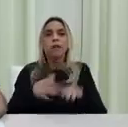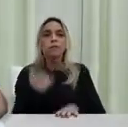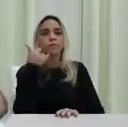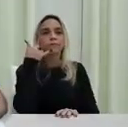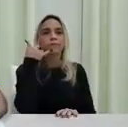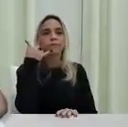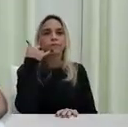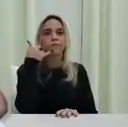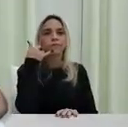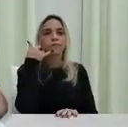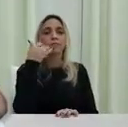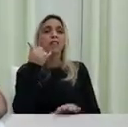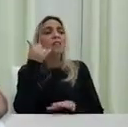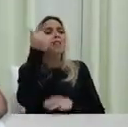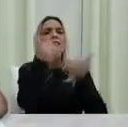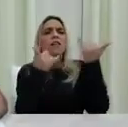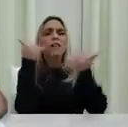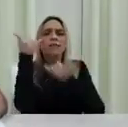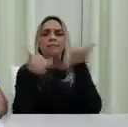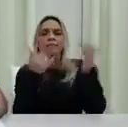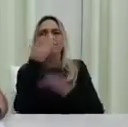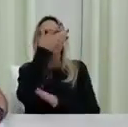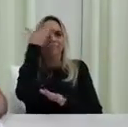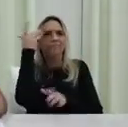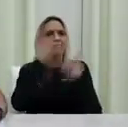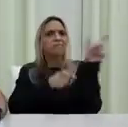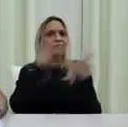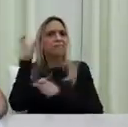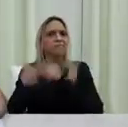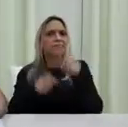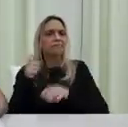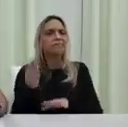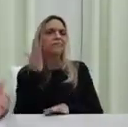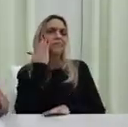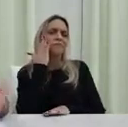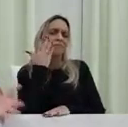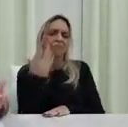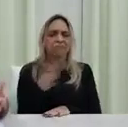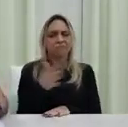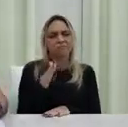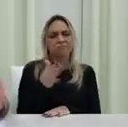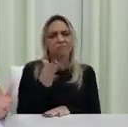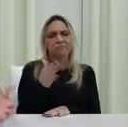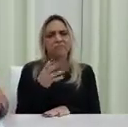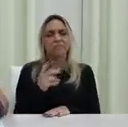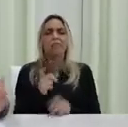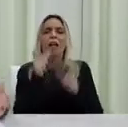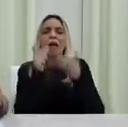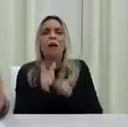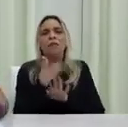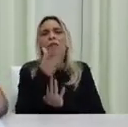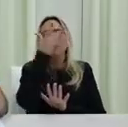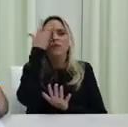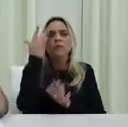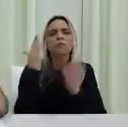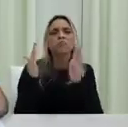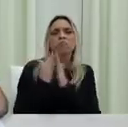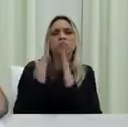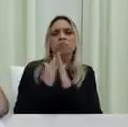Por telefone. Ligava para as pessoas, né? Sabia aproximadamente, logicamente, onde essa pessoa